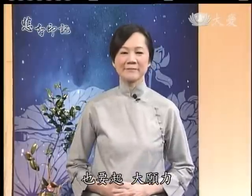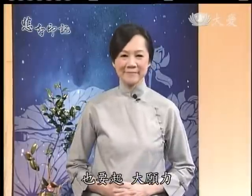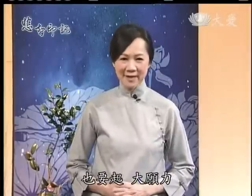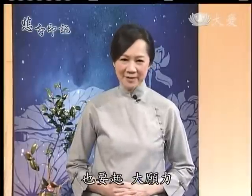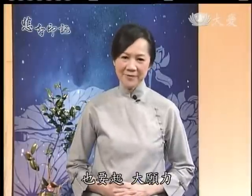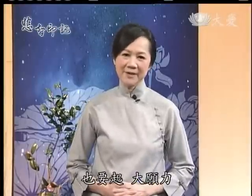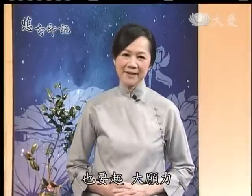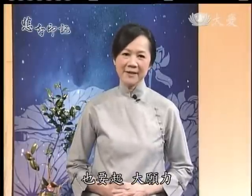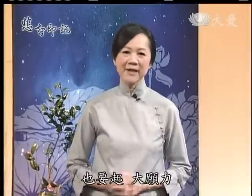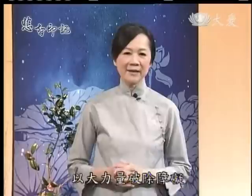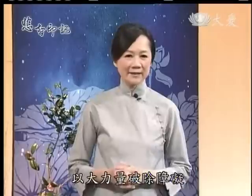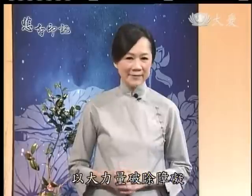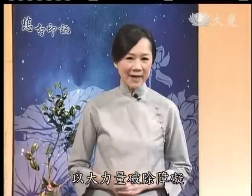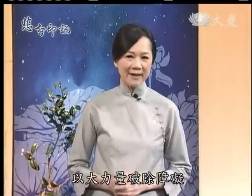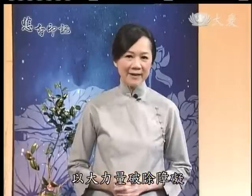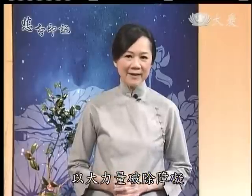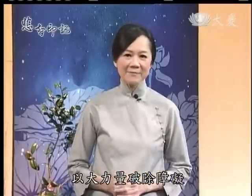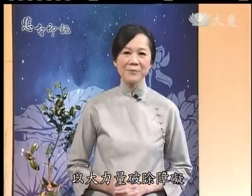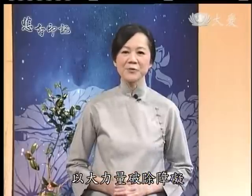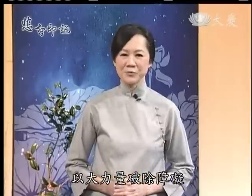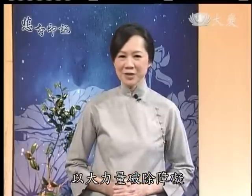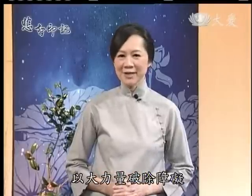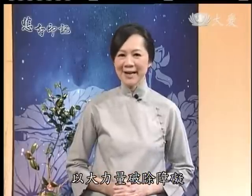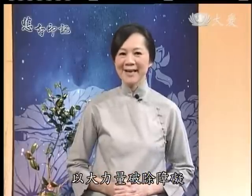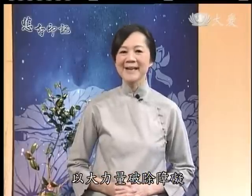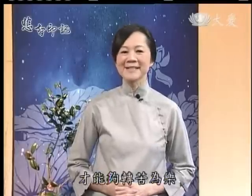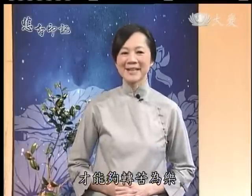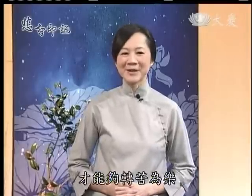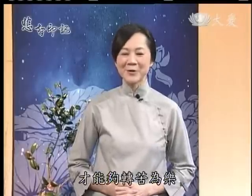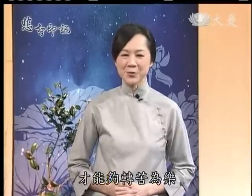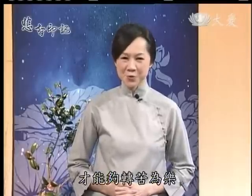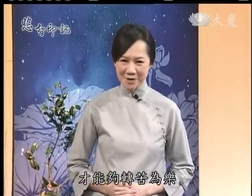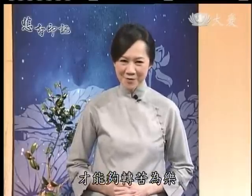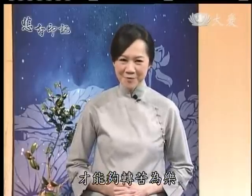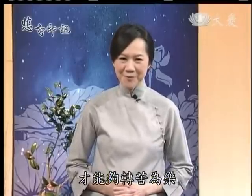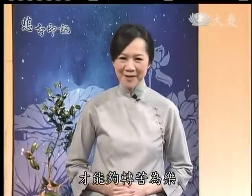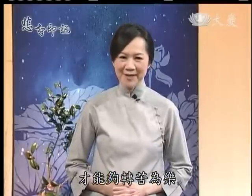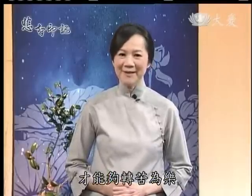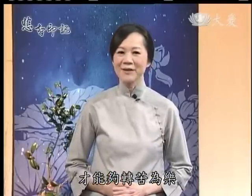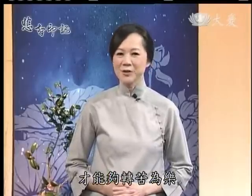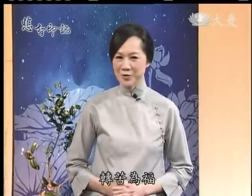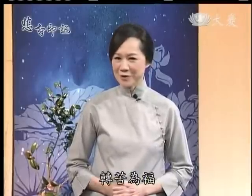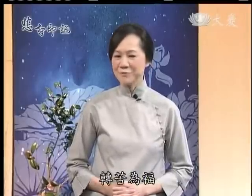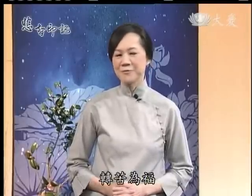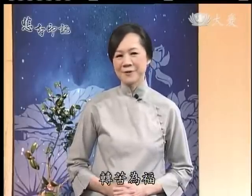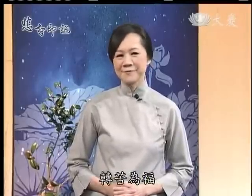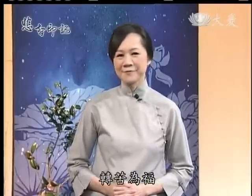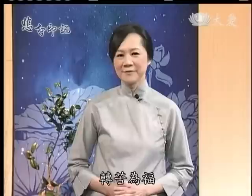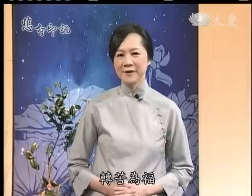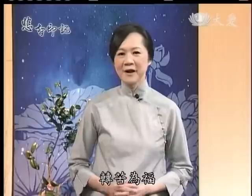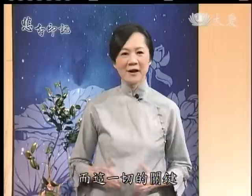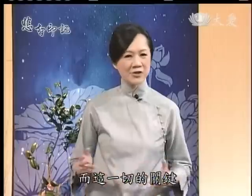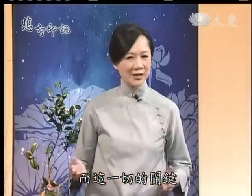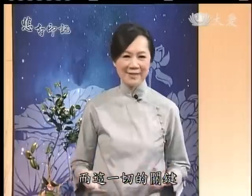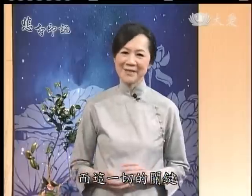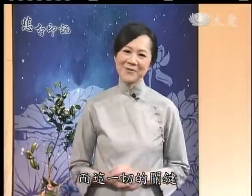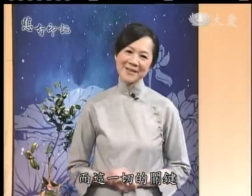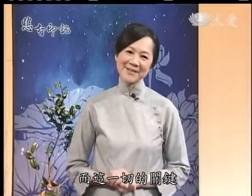起大愿力，以大力量破除障碍，才能够转苦为乐，转苦为福，而这一切的关